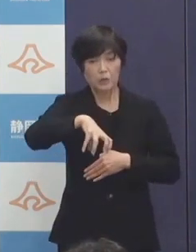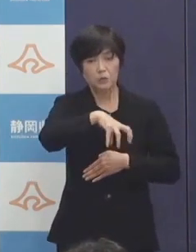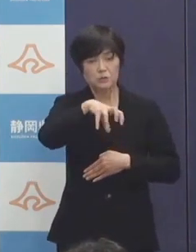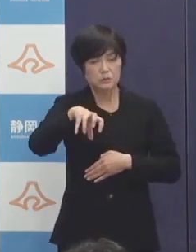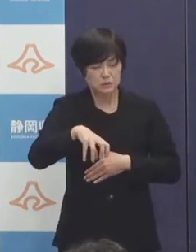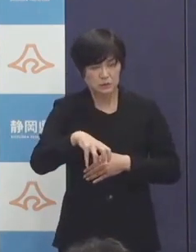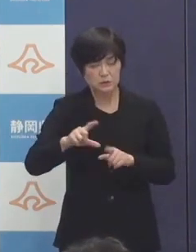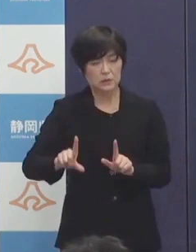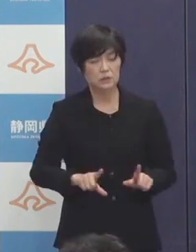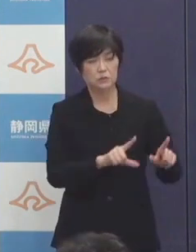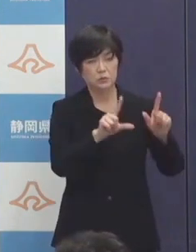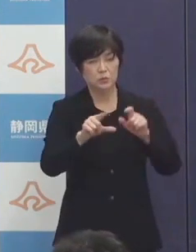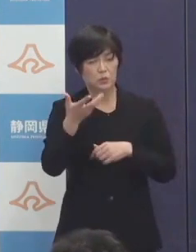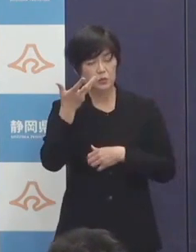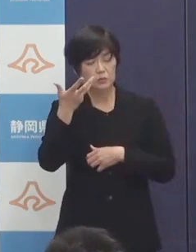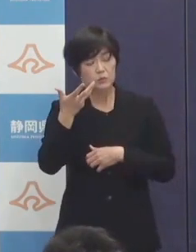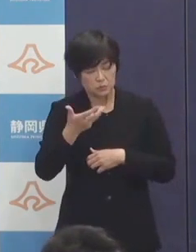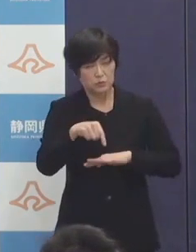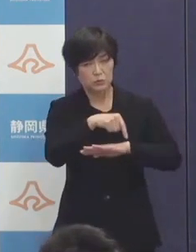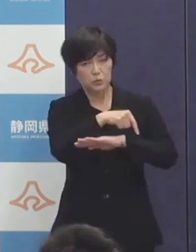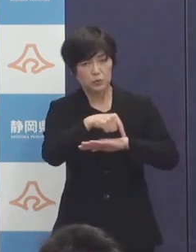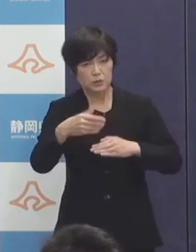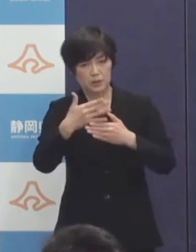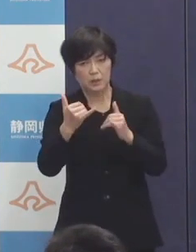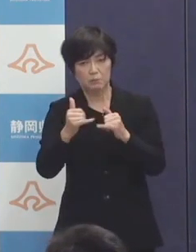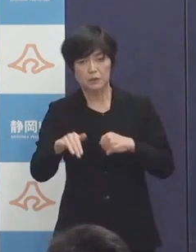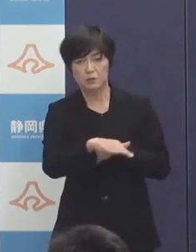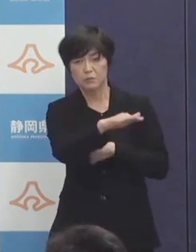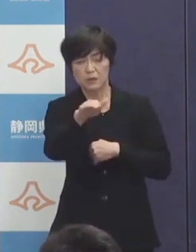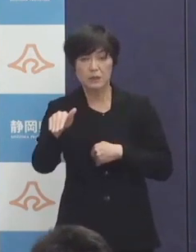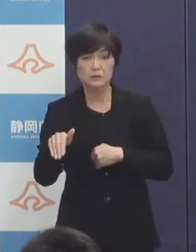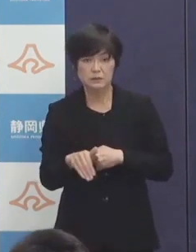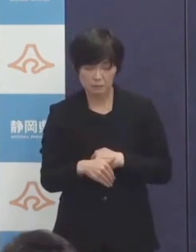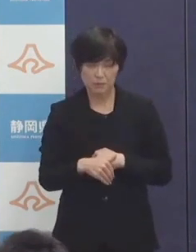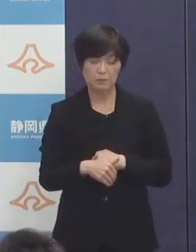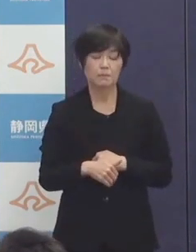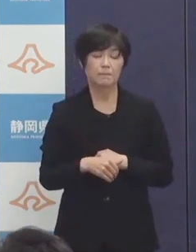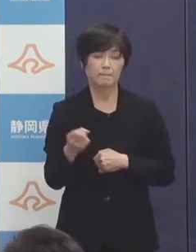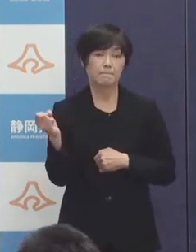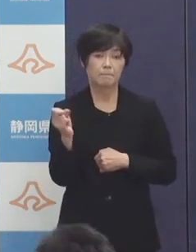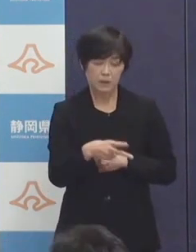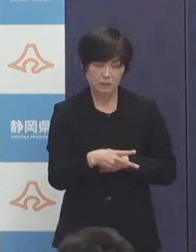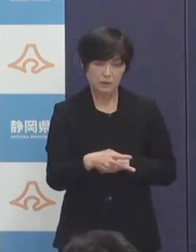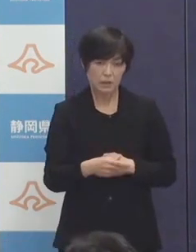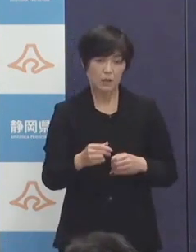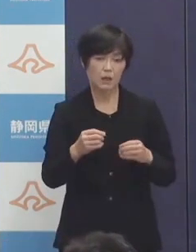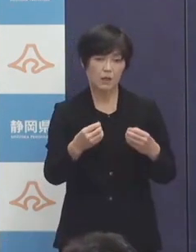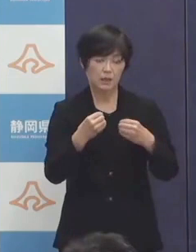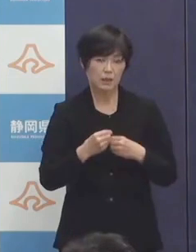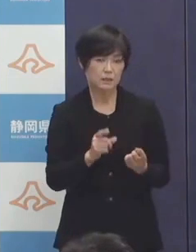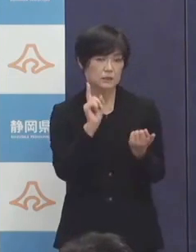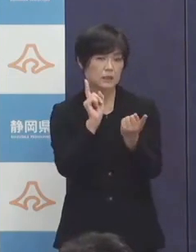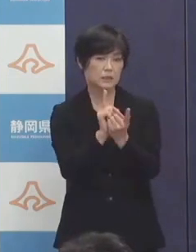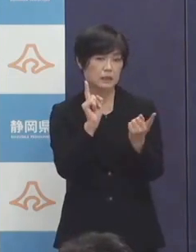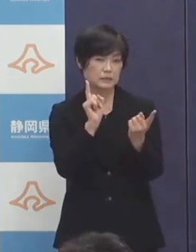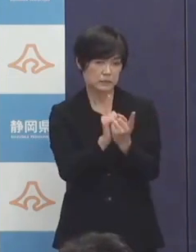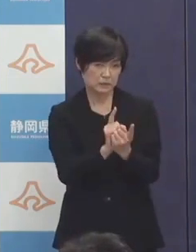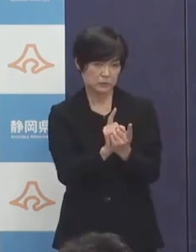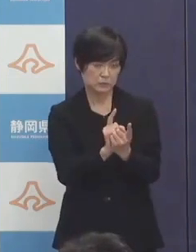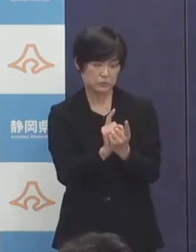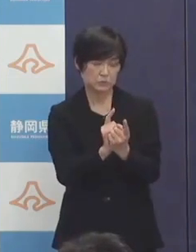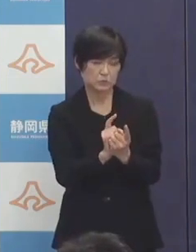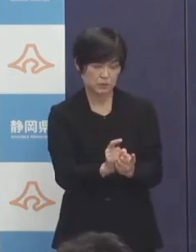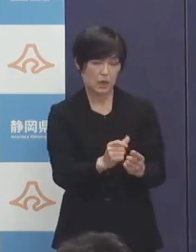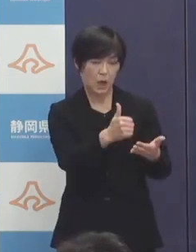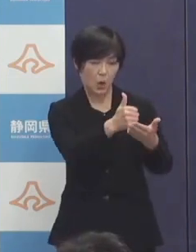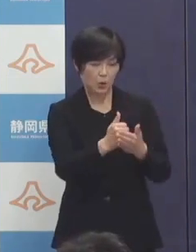ことを予定していた県民の皆様はもちろん、万全の感染対策を実施してお客様を待っておられました県内